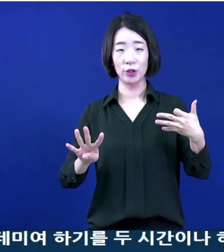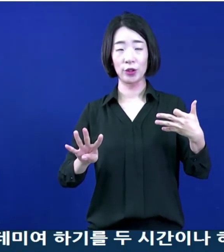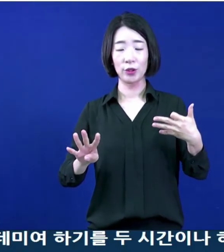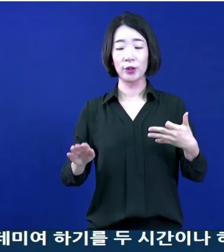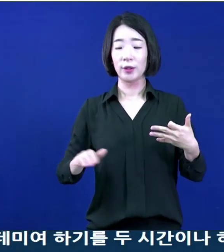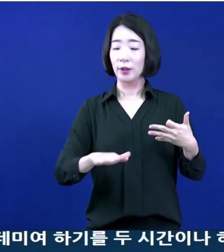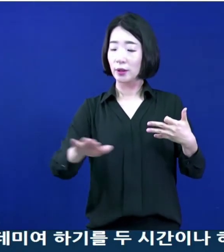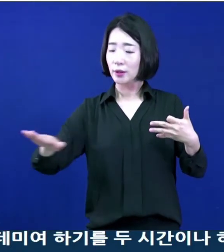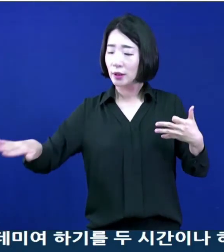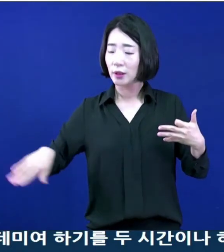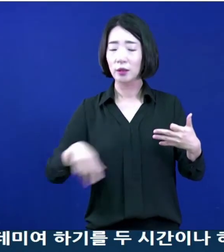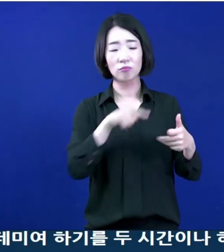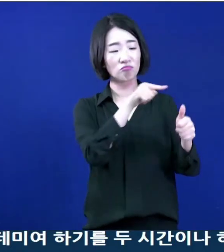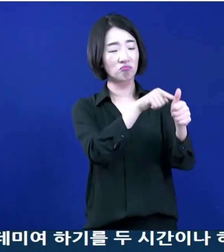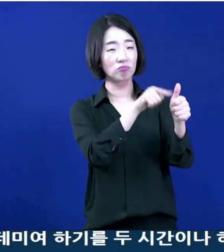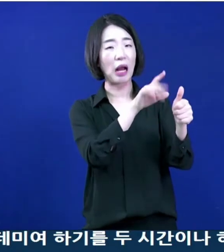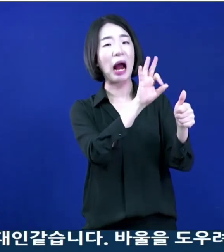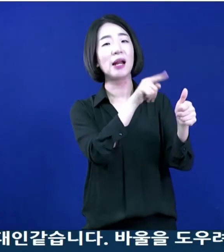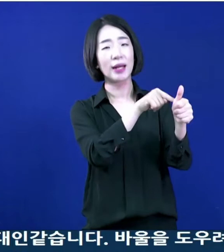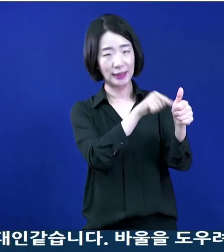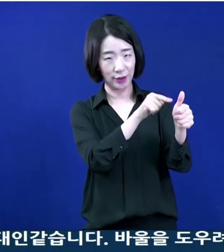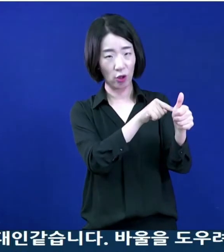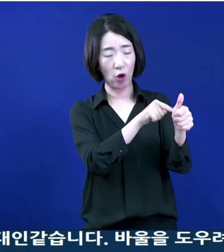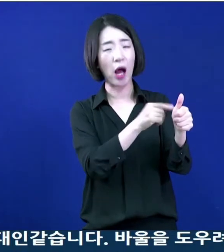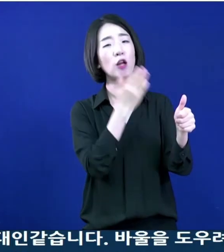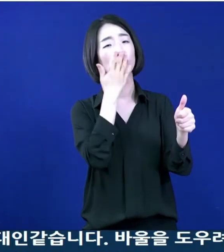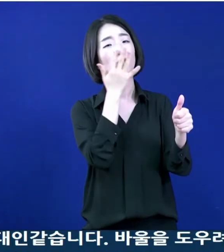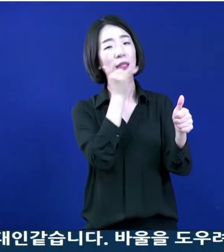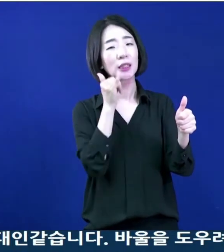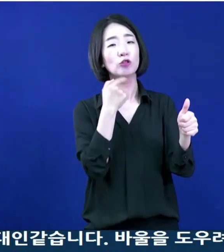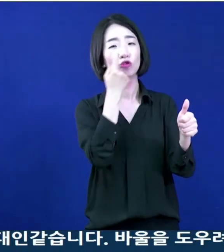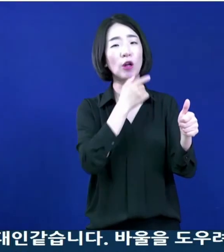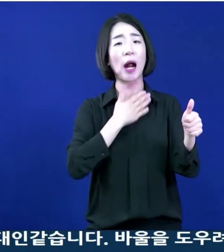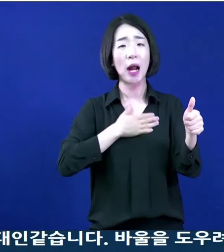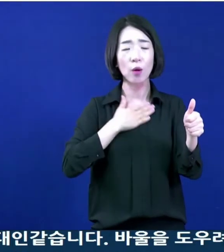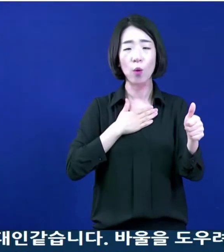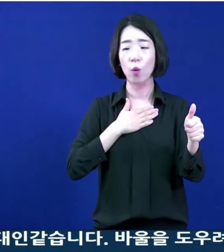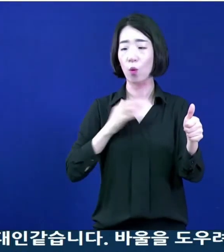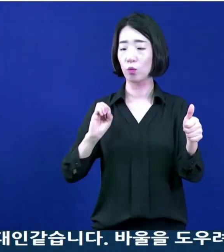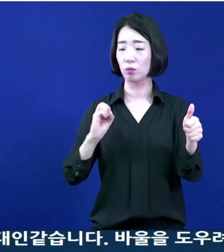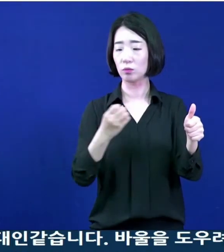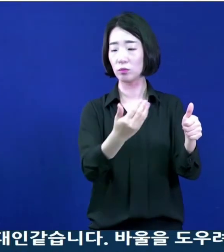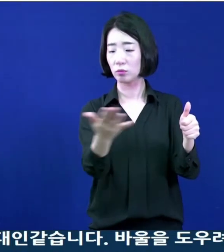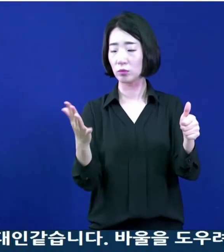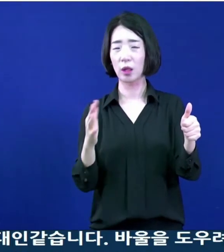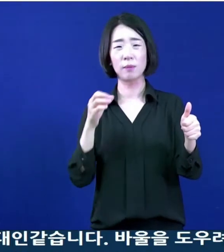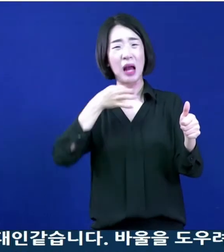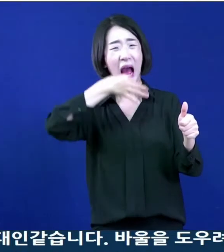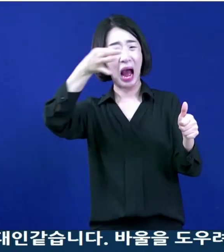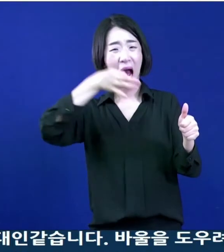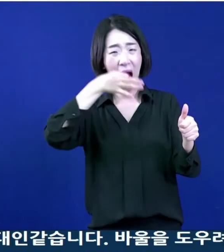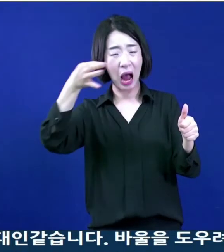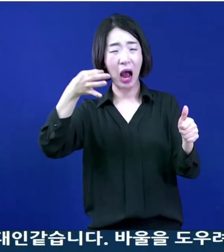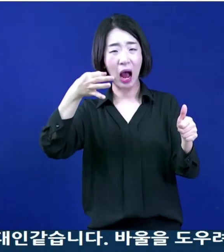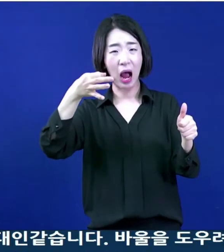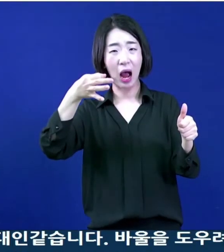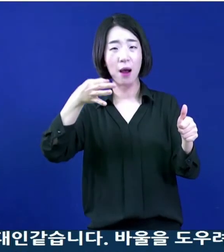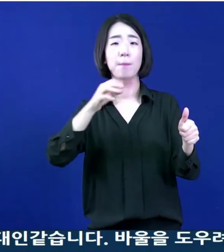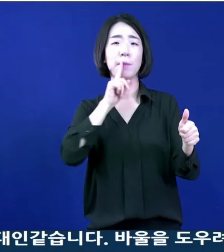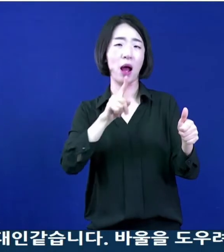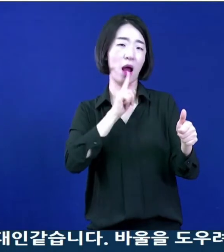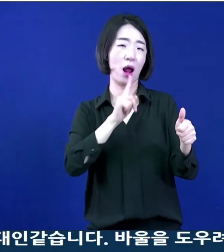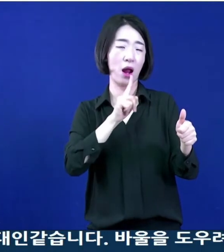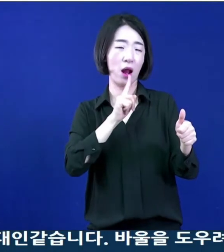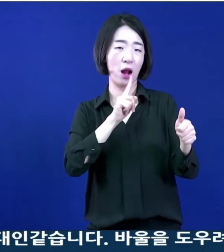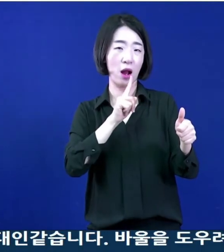그들은 그가 유대인인 줄 알고 다 한 소리로 외쳐 이르되, 말도 못하게 하고 또 다시 아까 했던